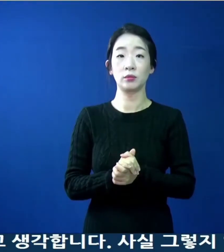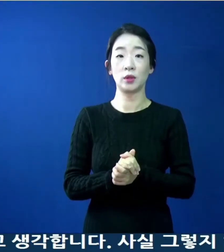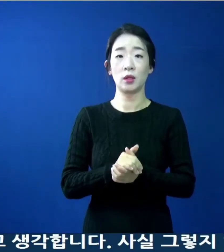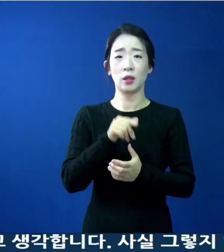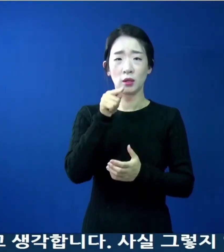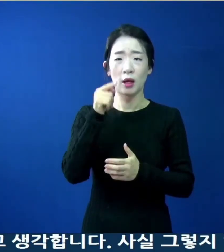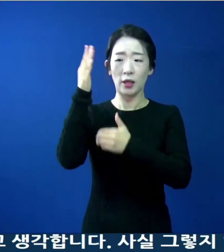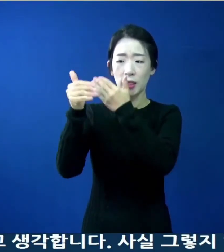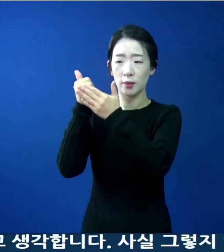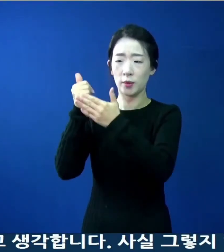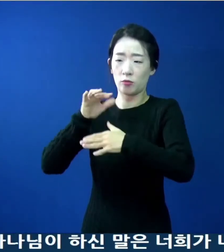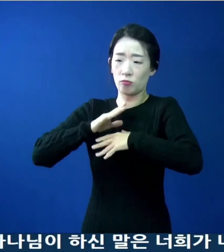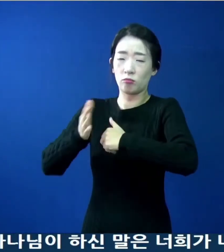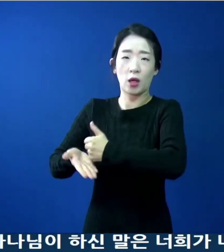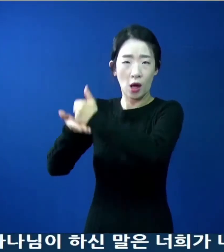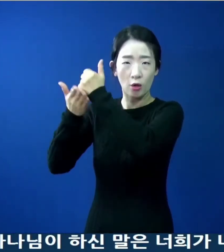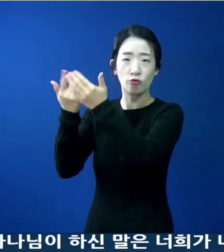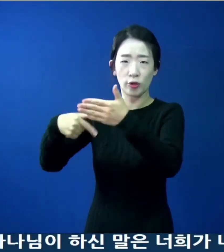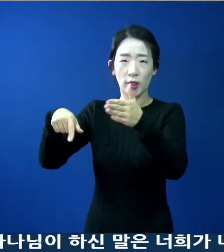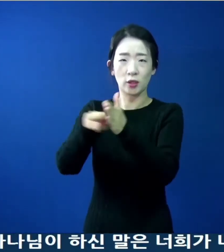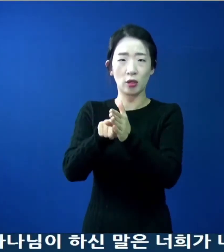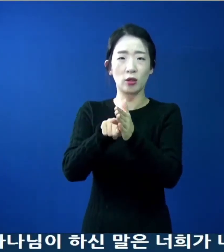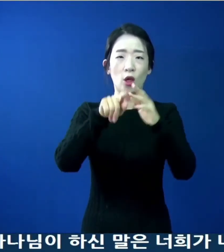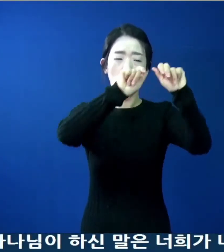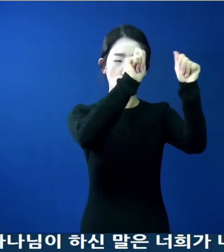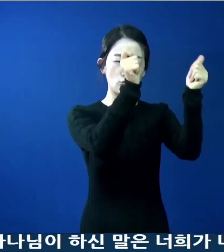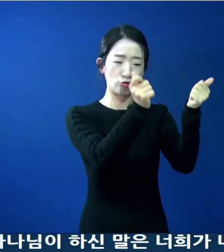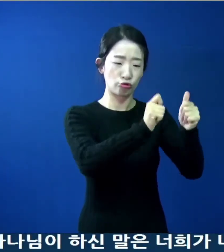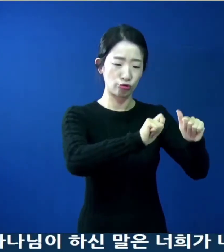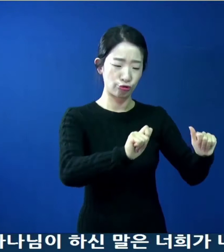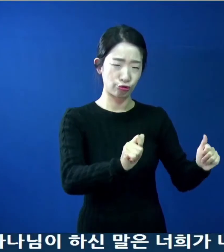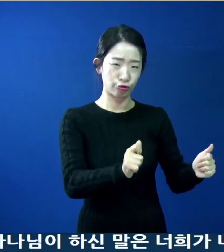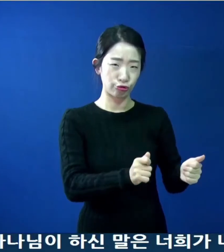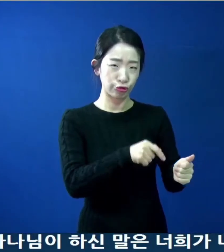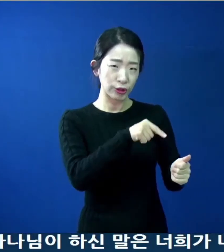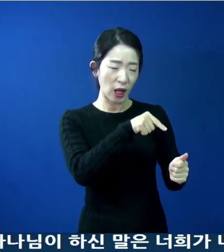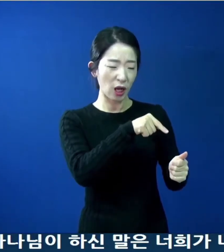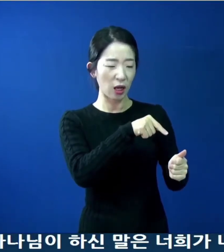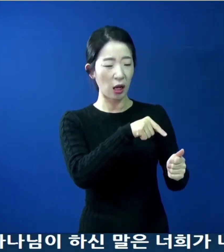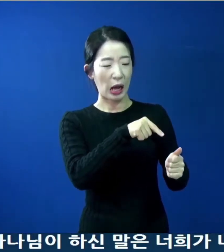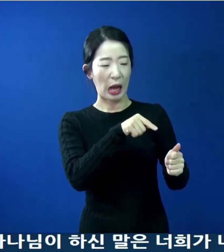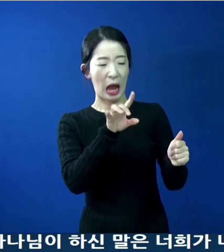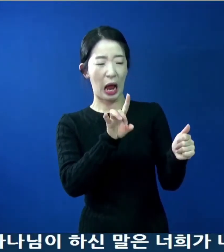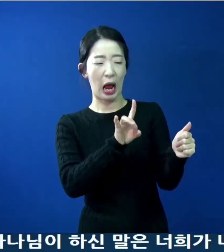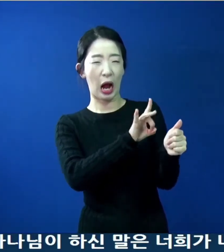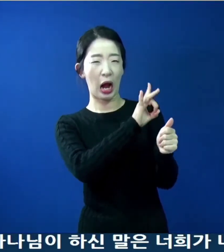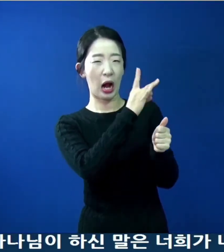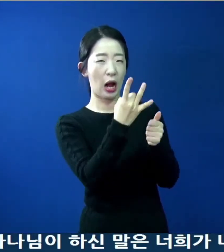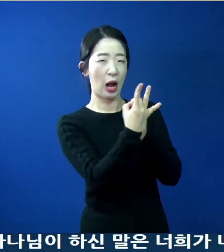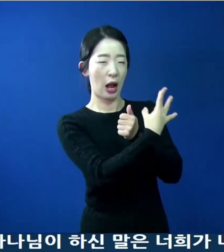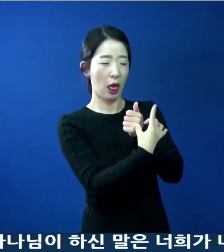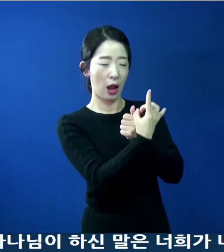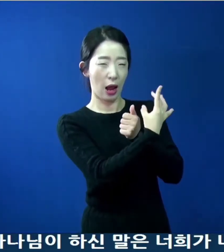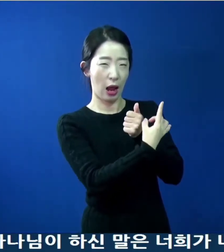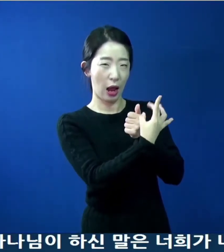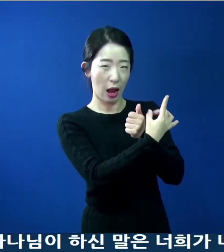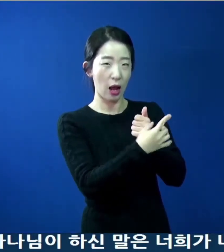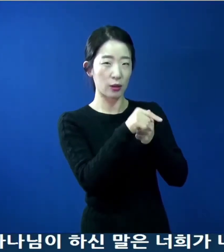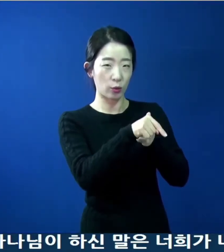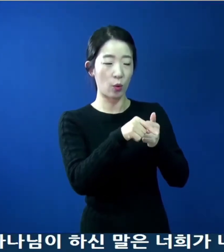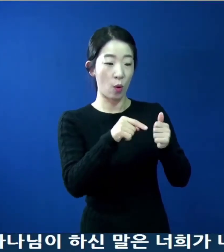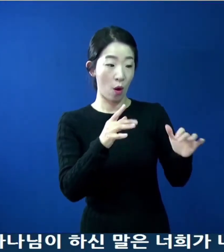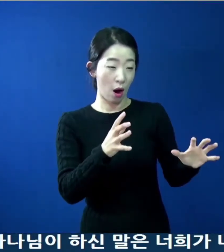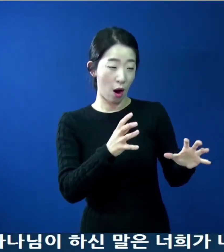우상이라는 것이 교묘한 모습으로, 때로는 아주 압도하는 모습으로,